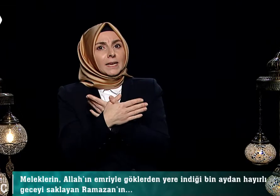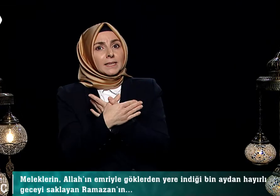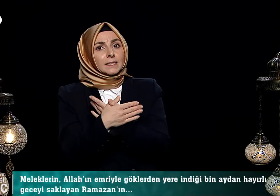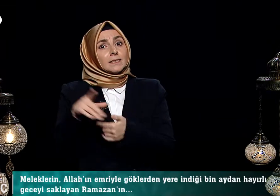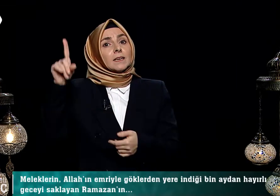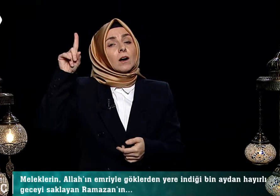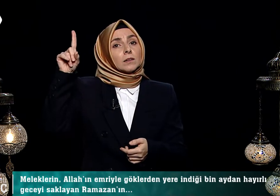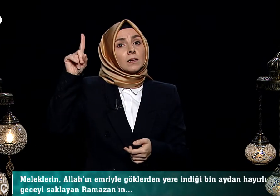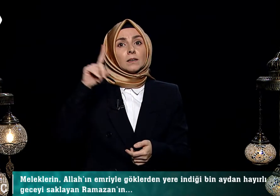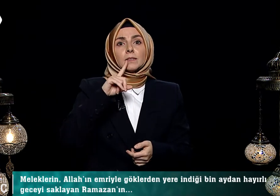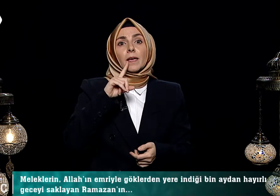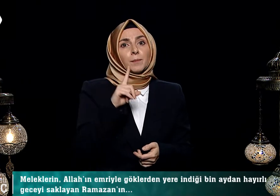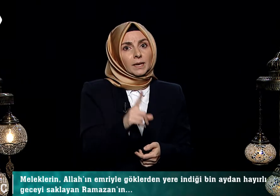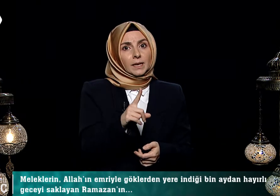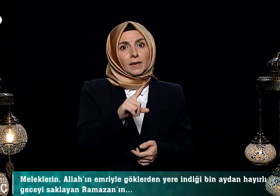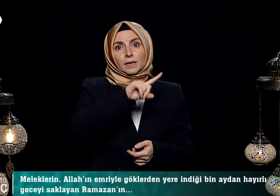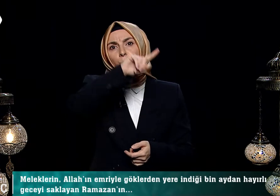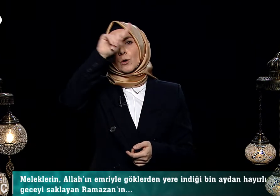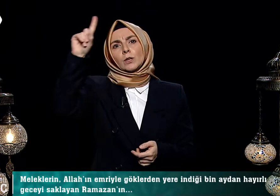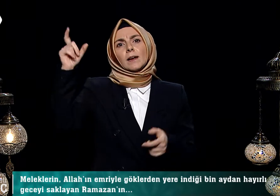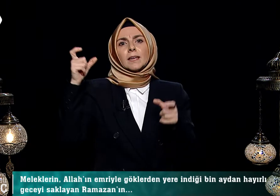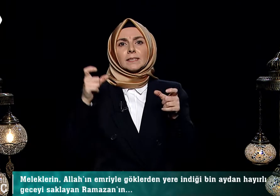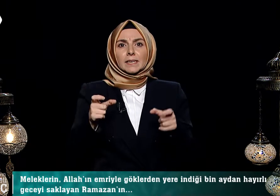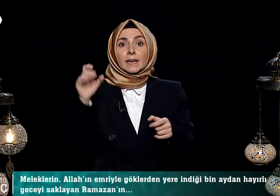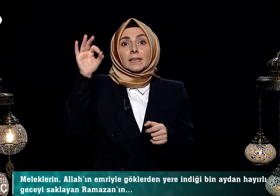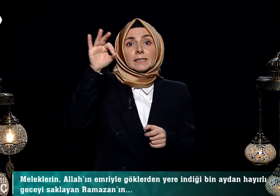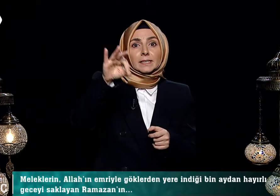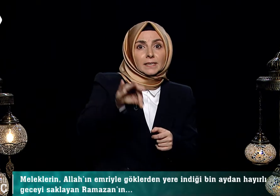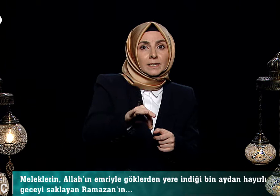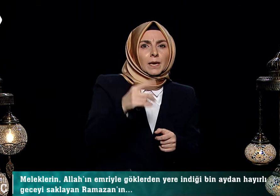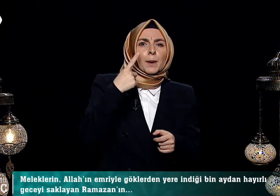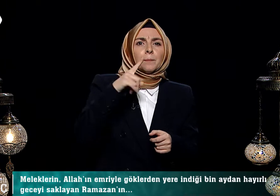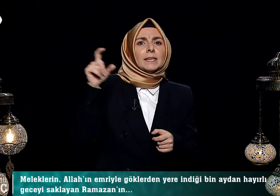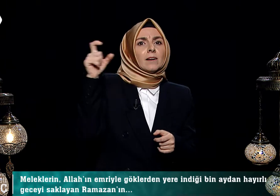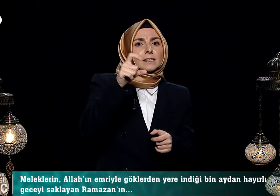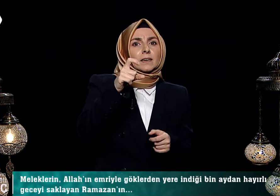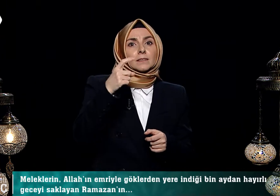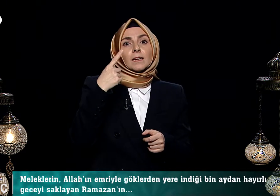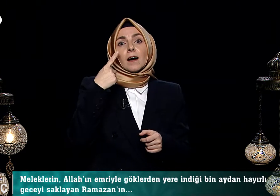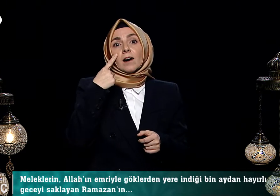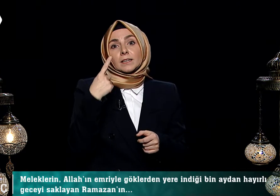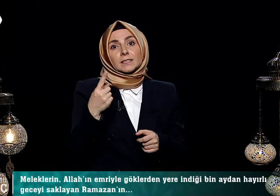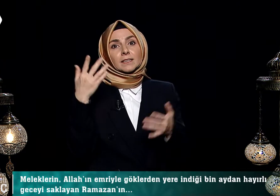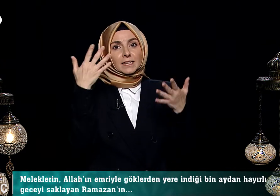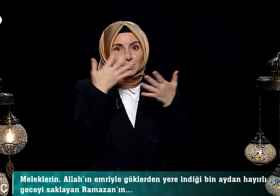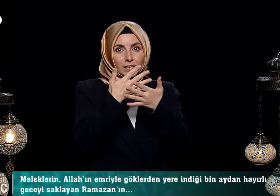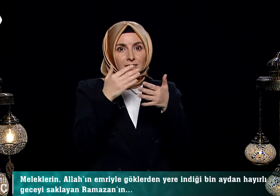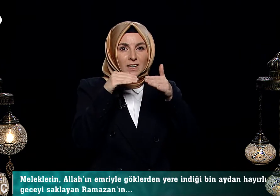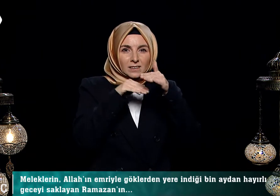Meleklerin Allah'ın emriyle göklerden yere indiği bin aydan hayırlı geceyi